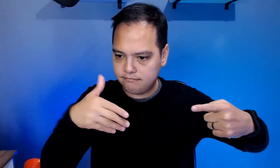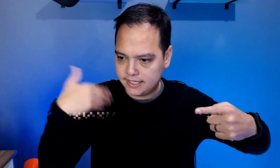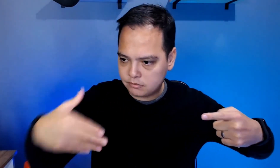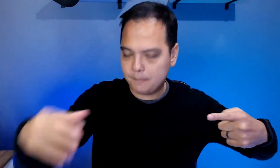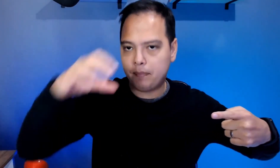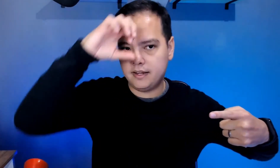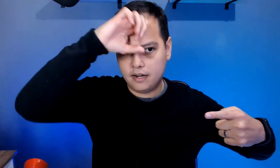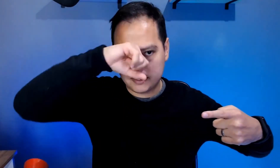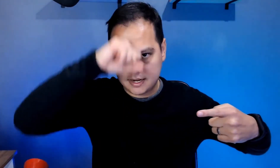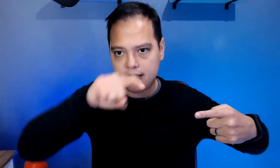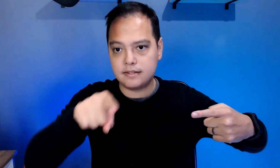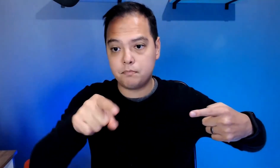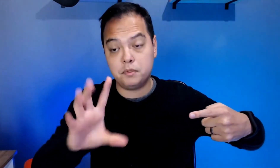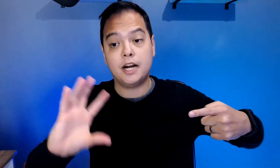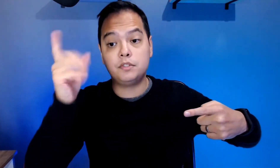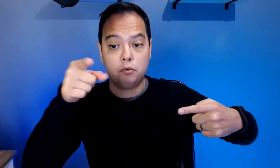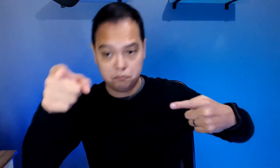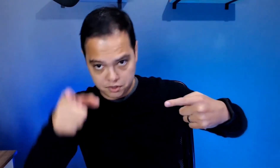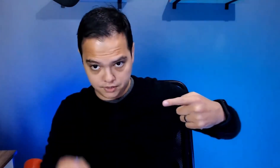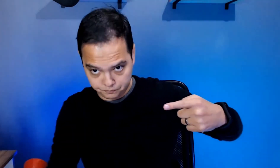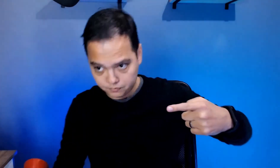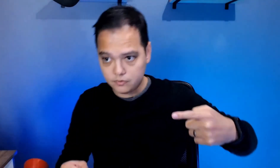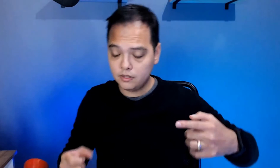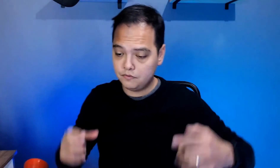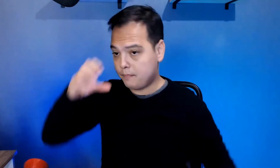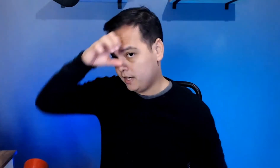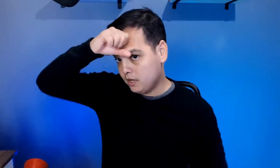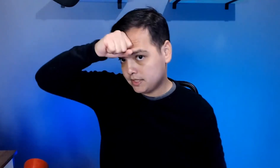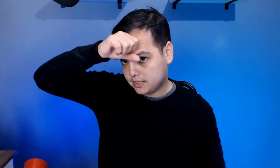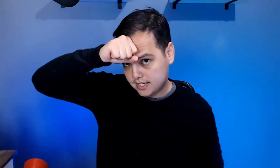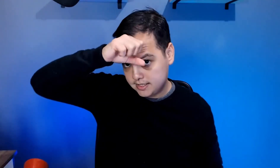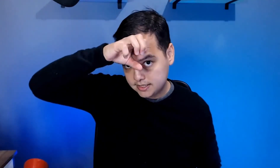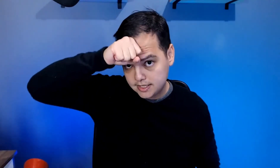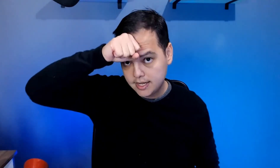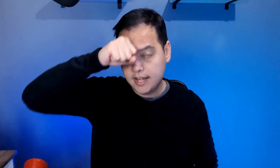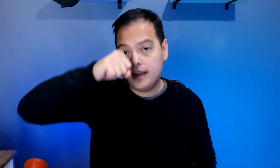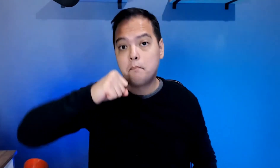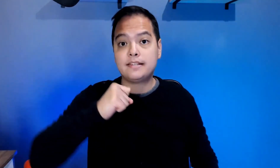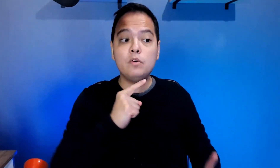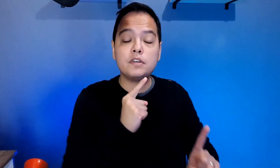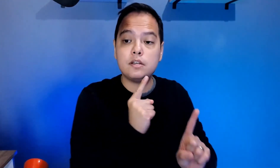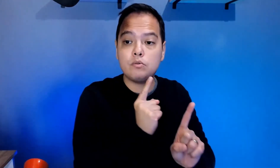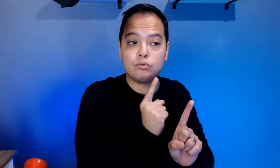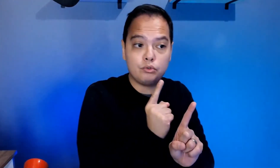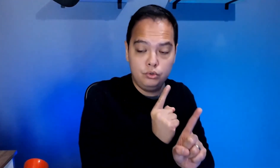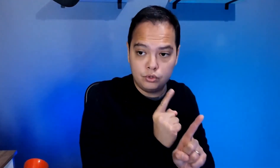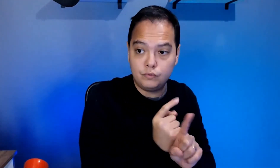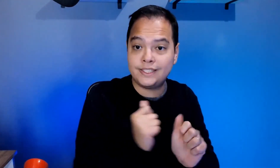um tempo aprendendo língua de sinais, provavelmente já aconteceu com você. Você aprendeu língua de sinais, mas aí quando você encontrou o surdo, você